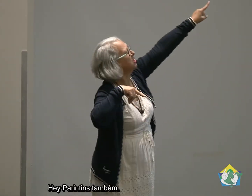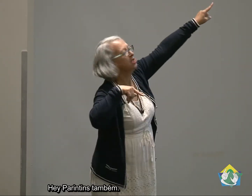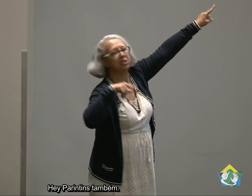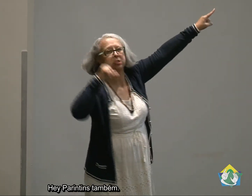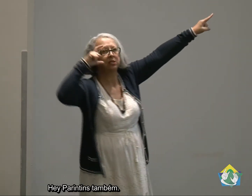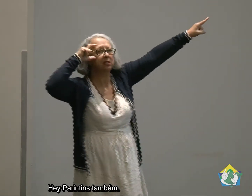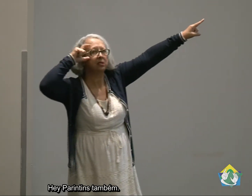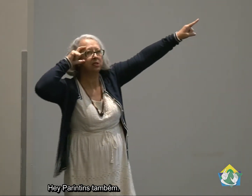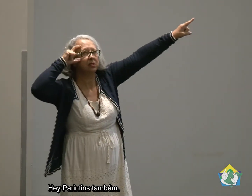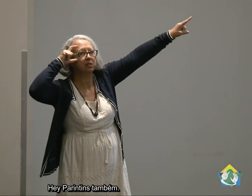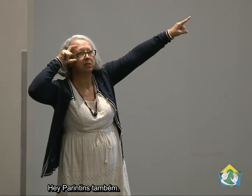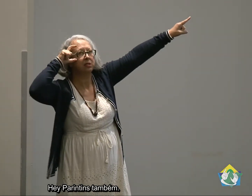em Parintins também, né?